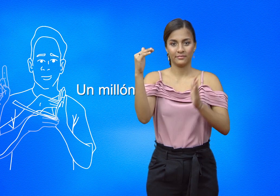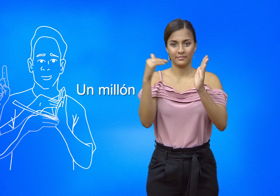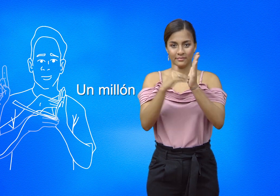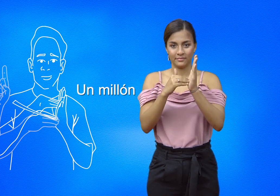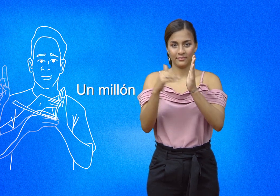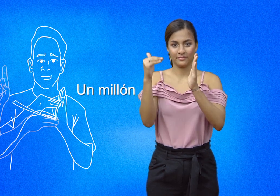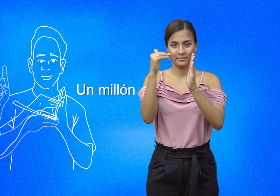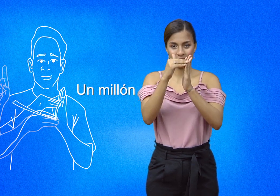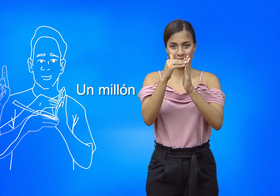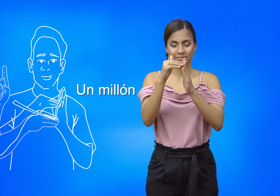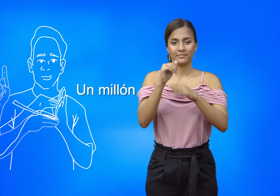un millón